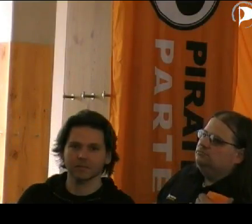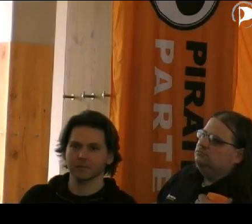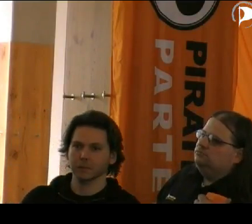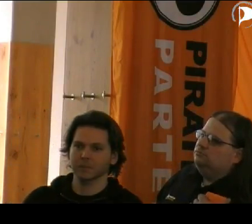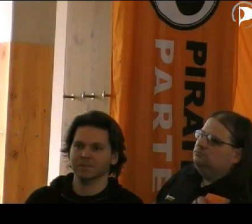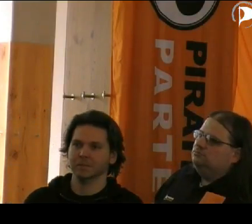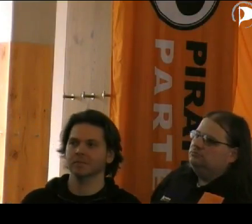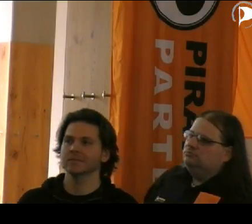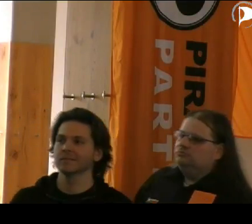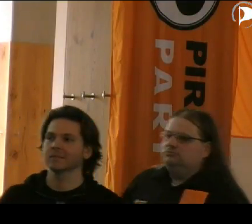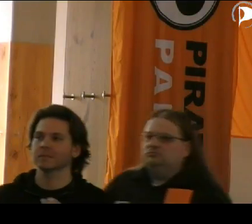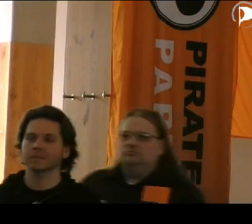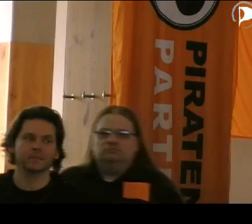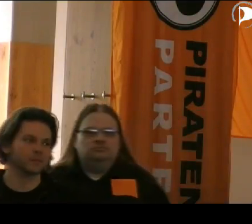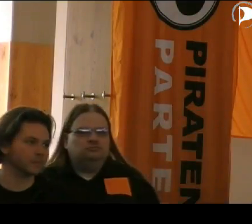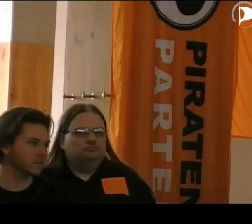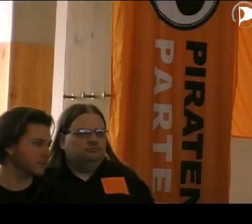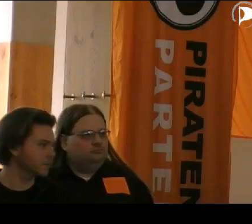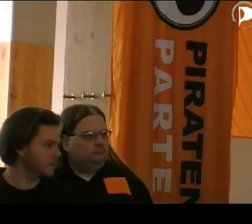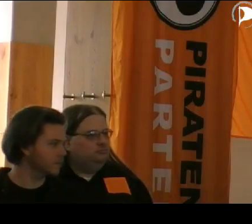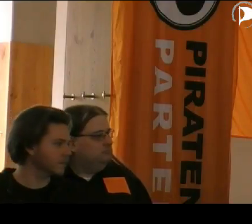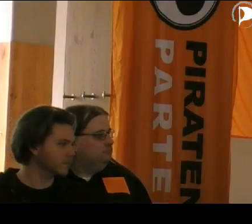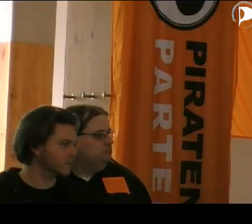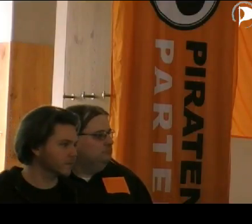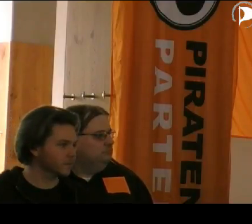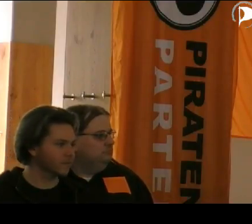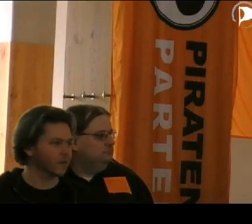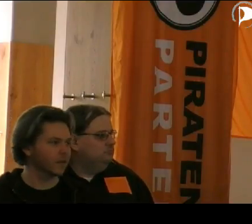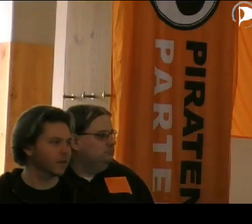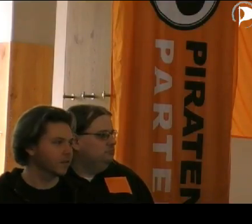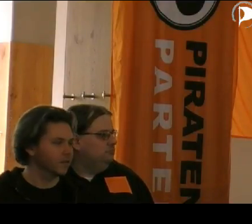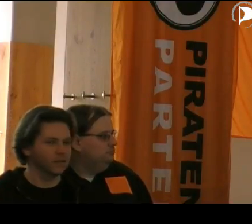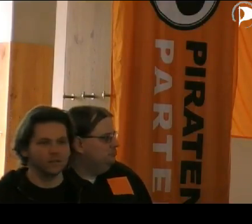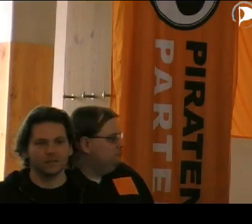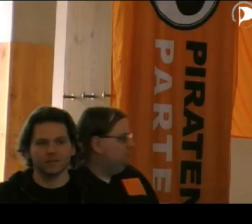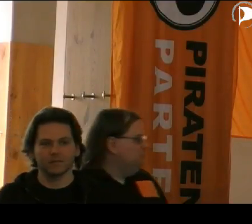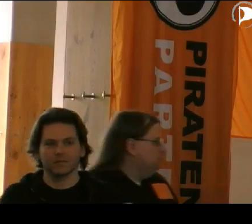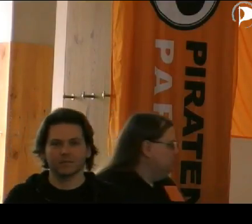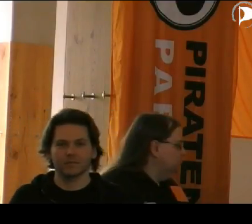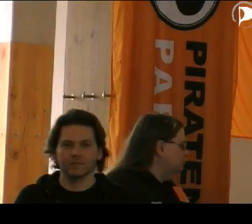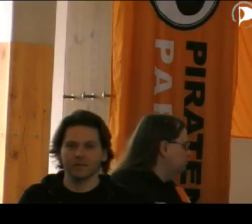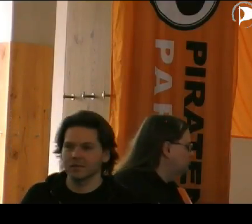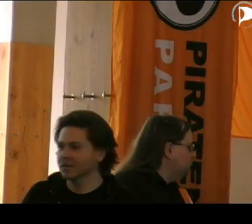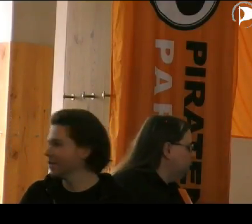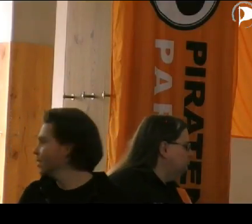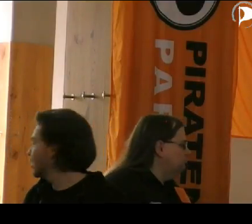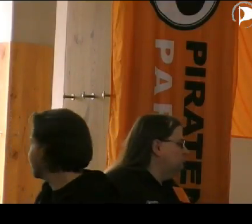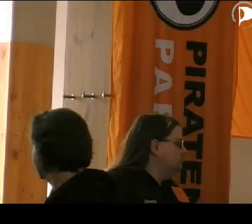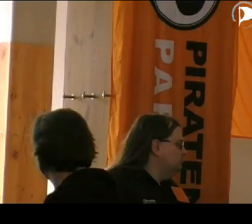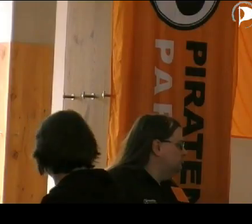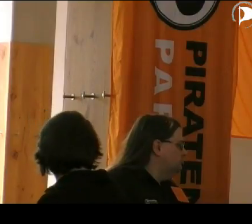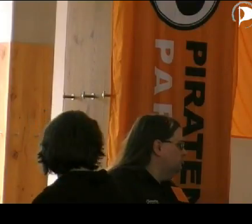schröder ihre beste phase kurz zu ihnen jeder kommt heute man weiß ob sebastian schneider hier ist aber selber anwesend